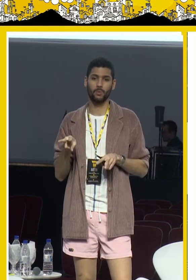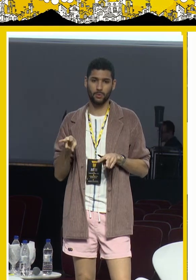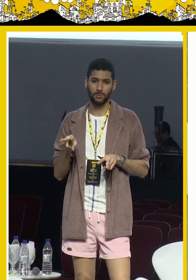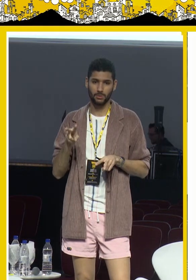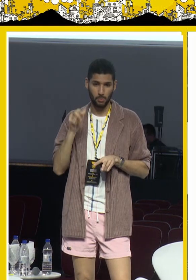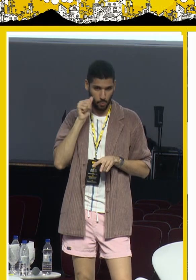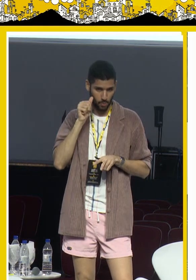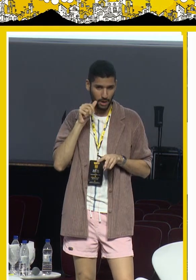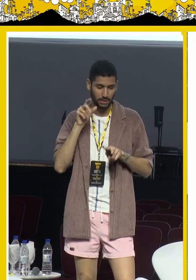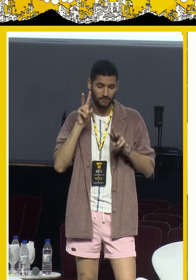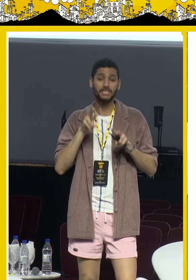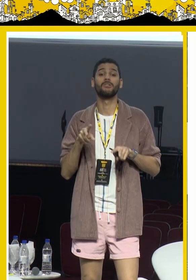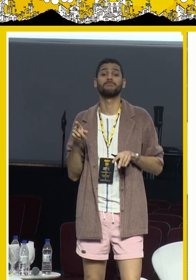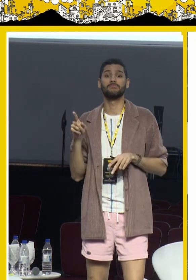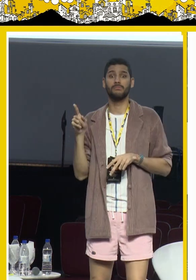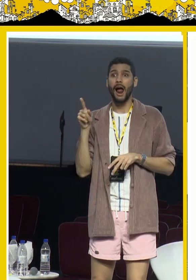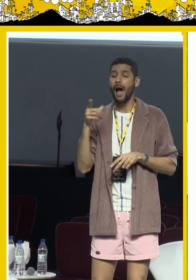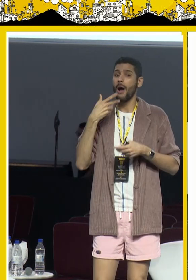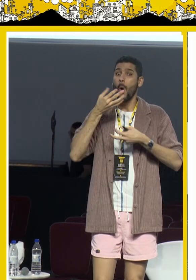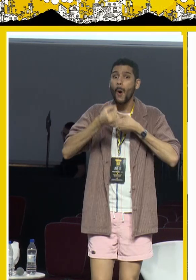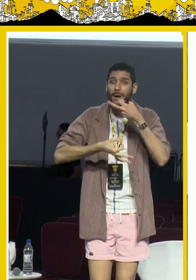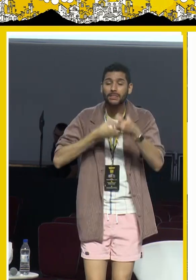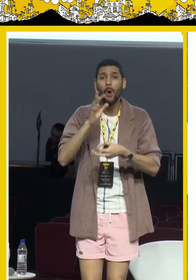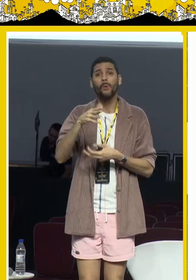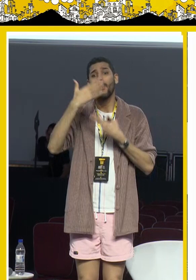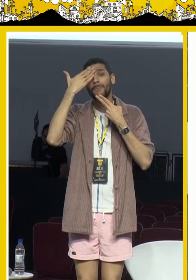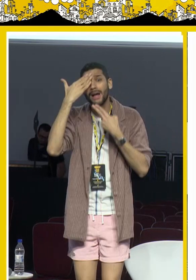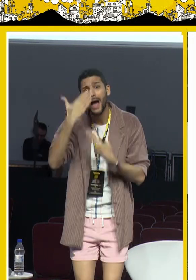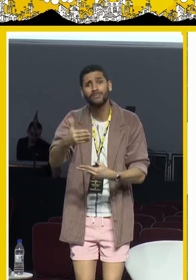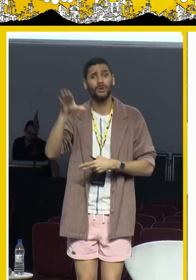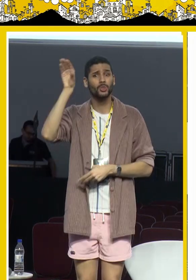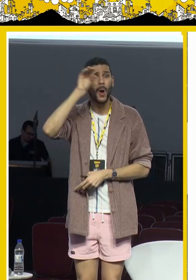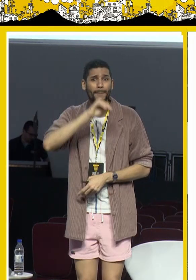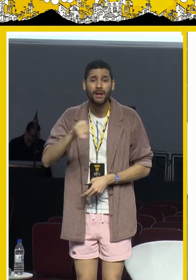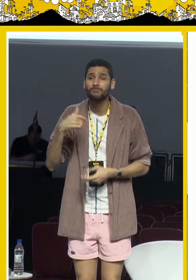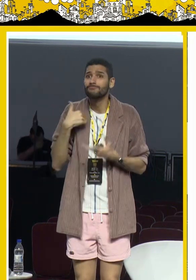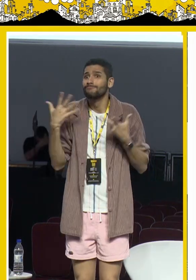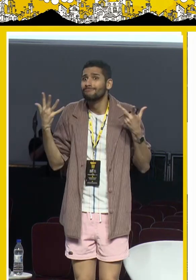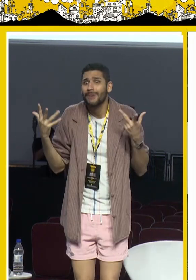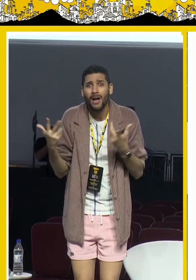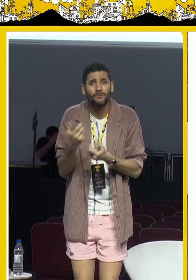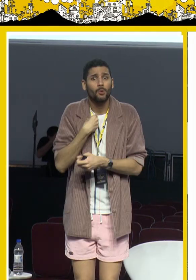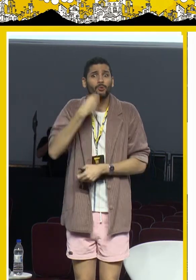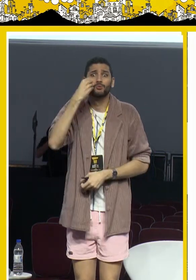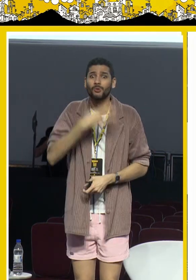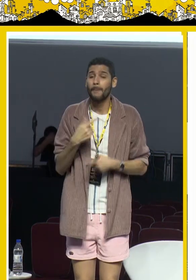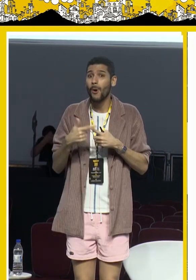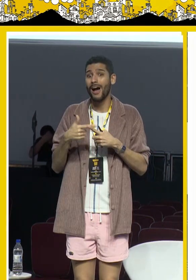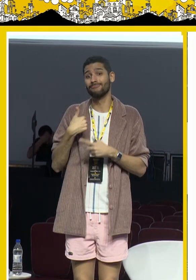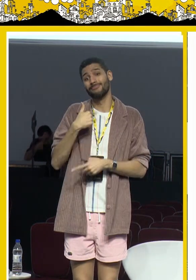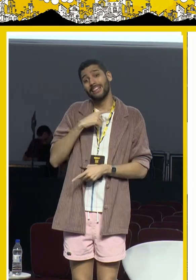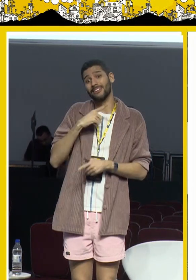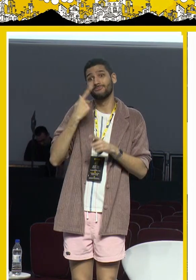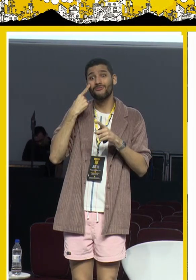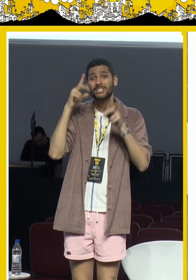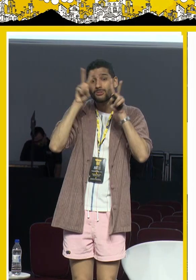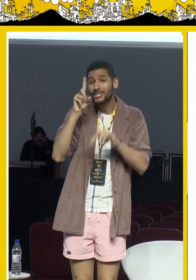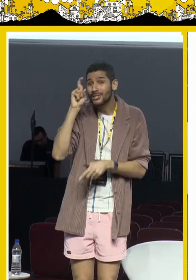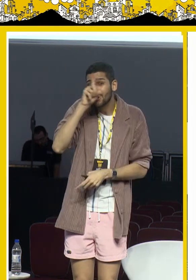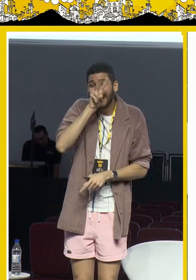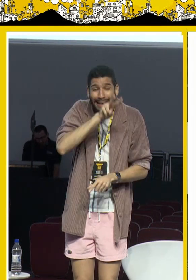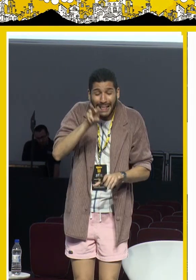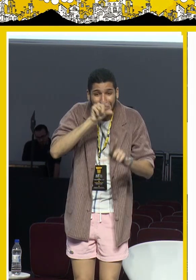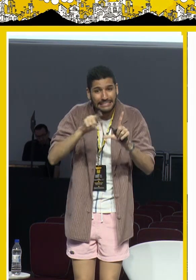mulher comentou no meu canal que é deficiente visual e ela agradeceu foi muito obrigado pela dublagem agora consigo acompanhar